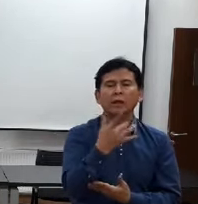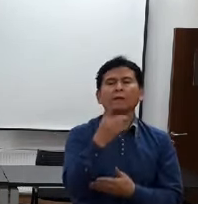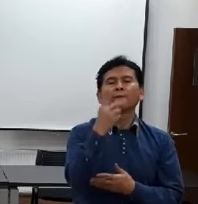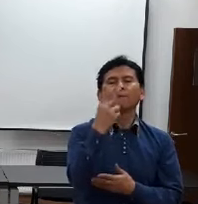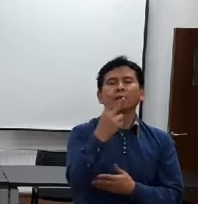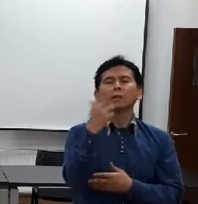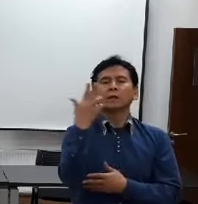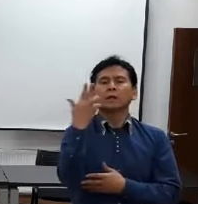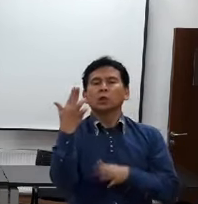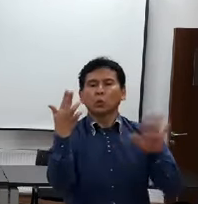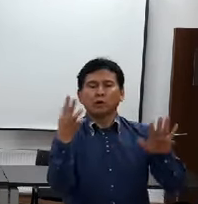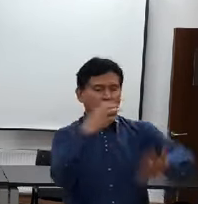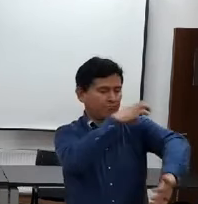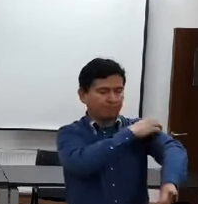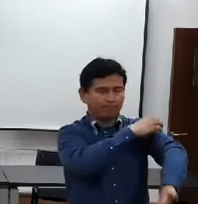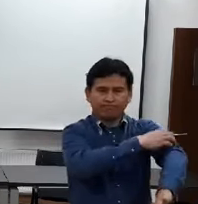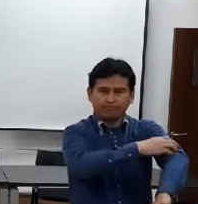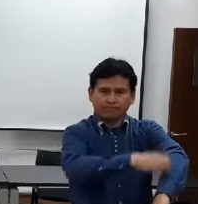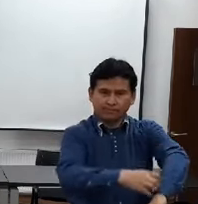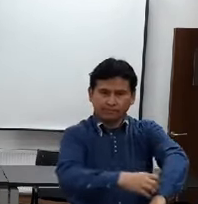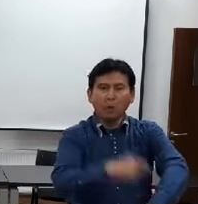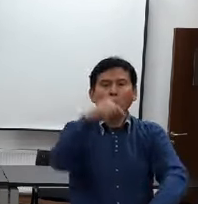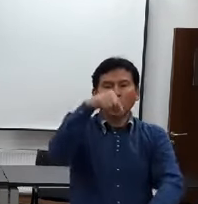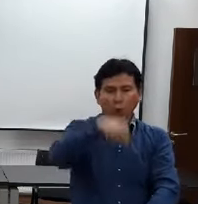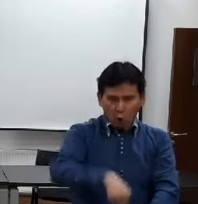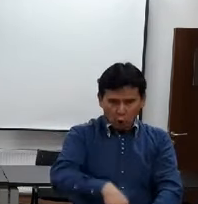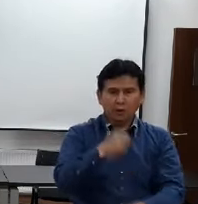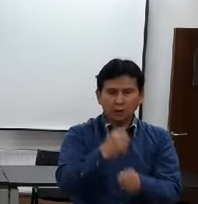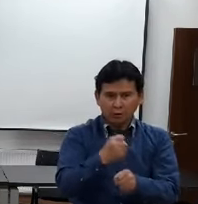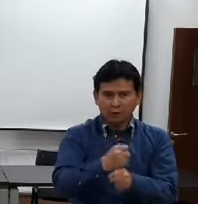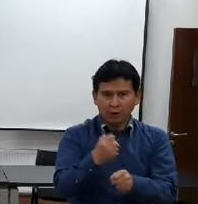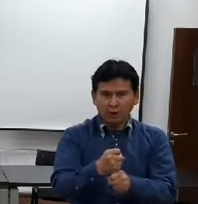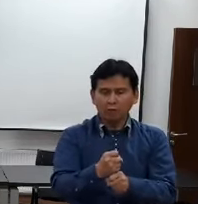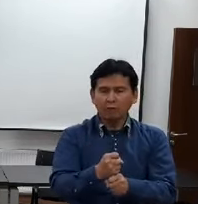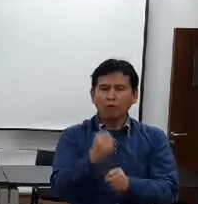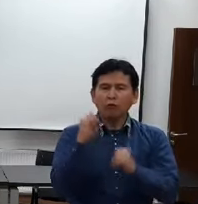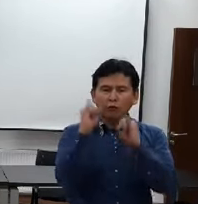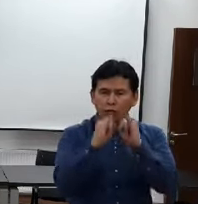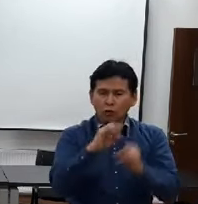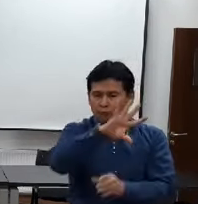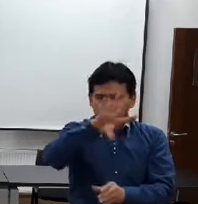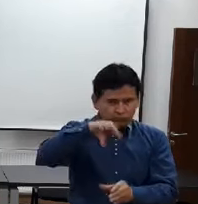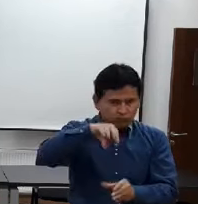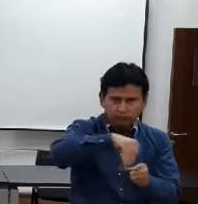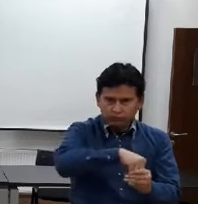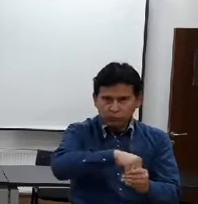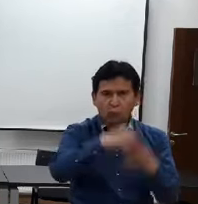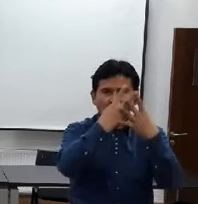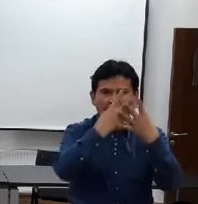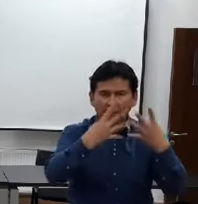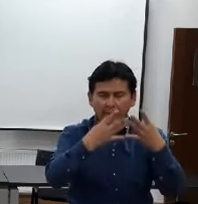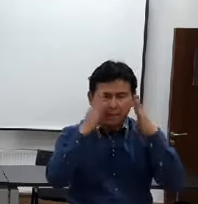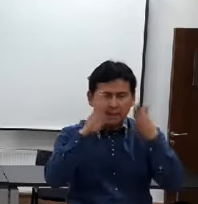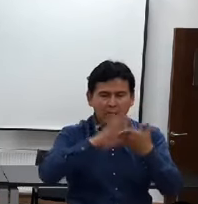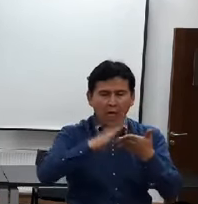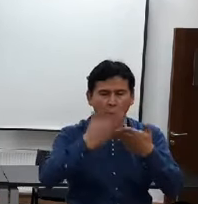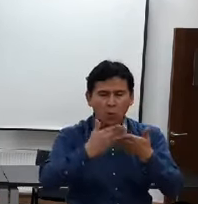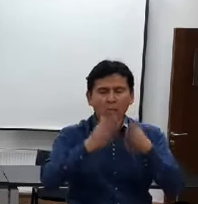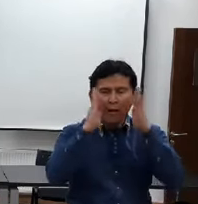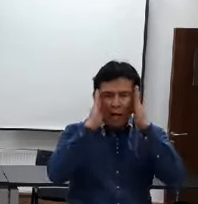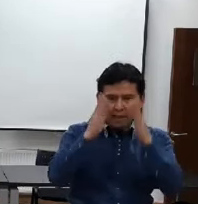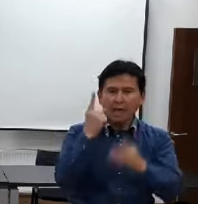que hay en todo nuestro país que hoy día ha estado trabajando de forma integral como una red de salud dispuesta a atender a